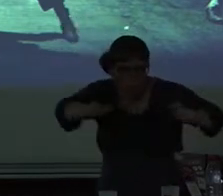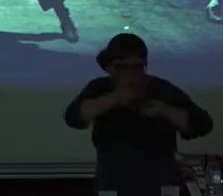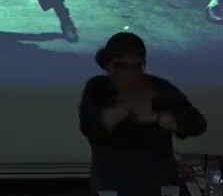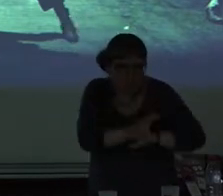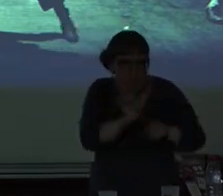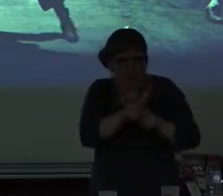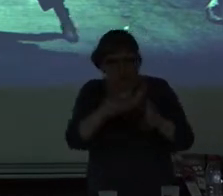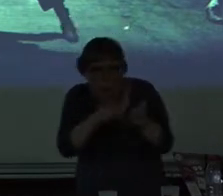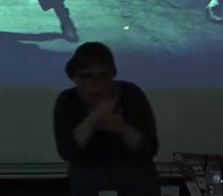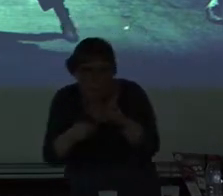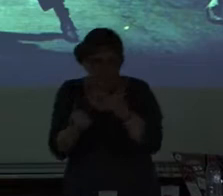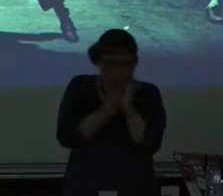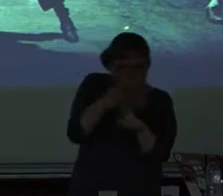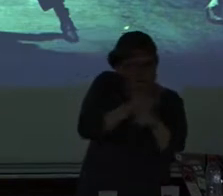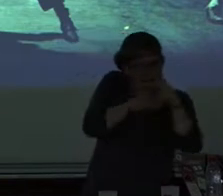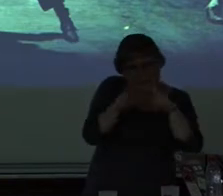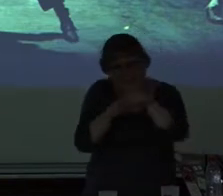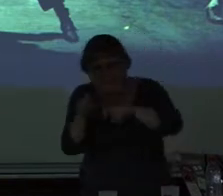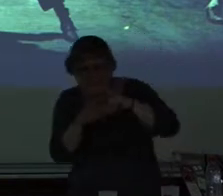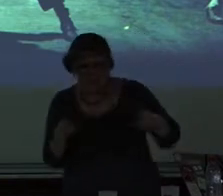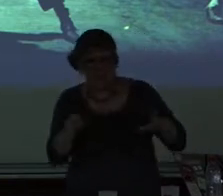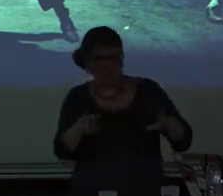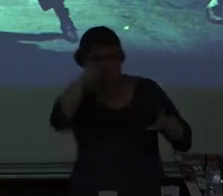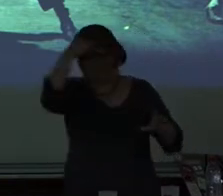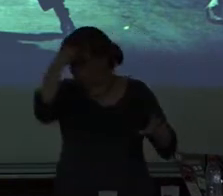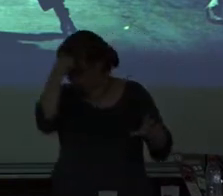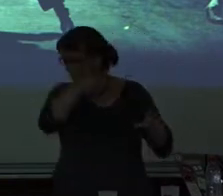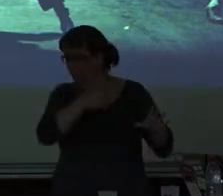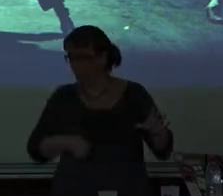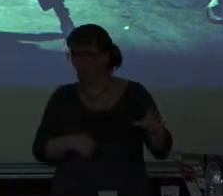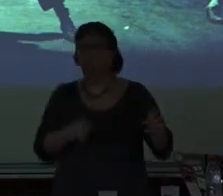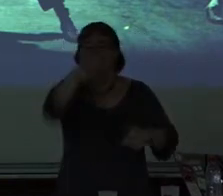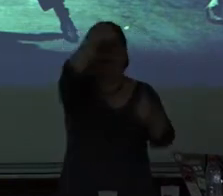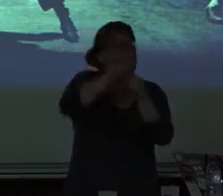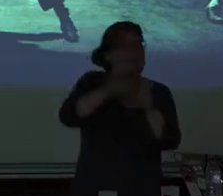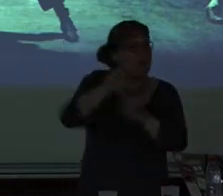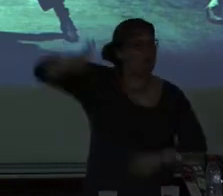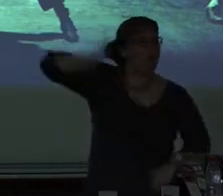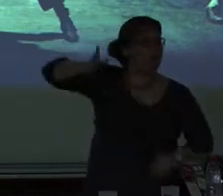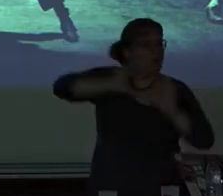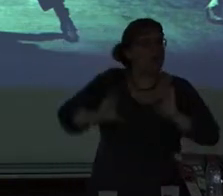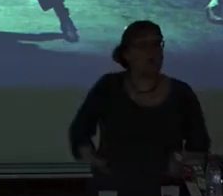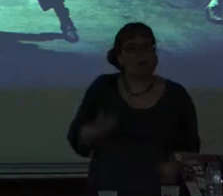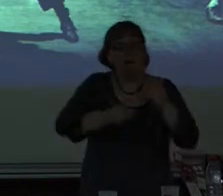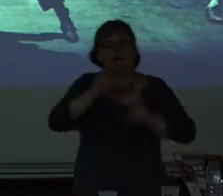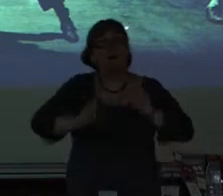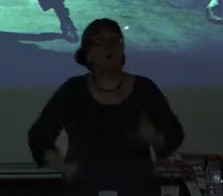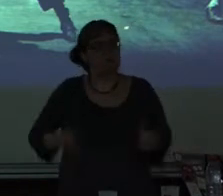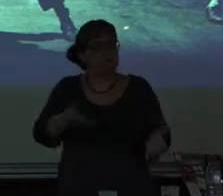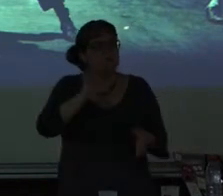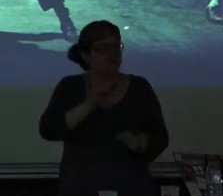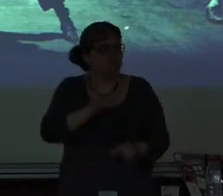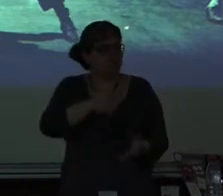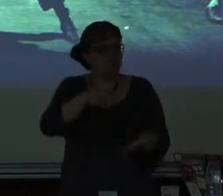ce que vous avez écrit. Encore un exemple, quand vous étiez au collège ou au lycée, que vous aviez des choses à apprendre, je suis prête à parier que vous